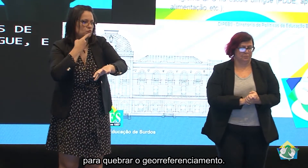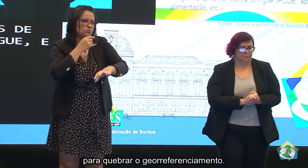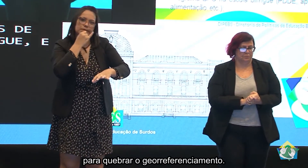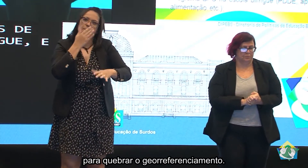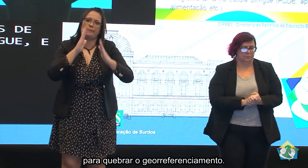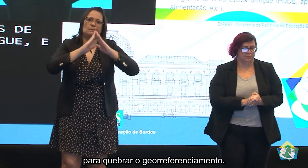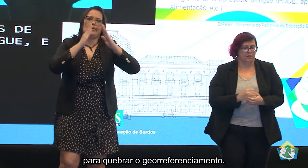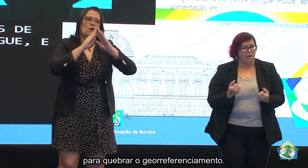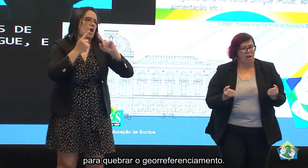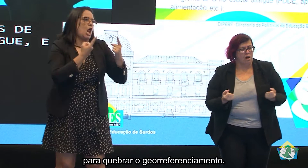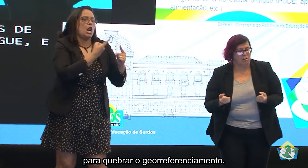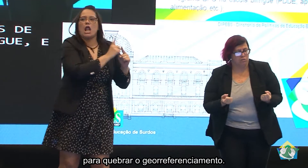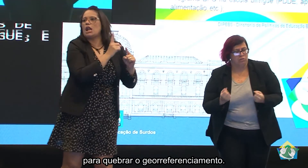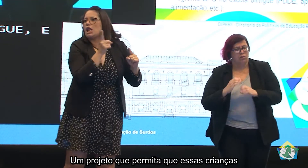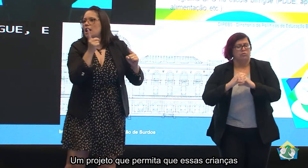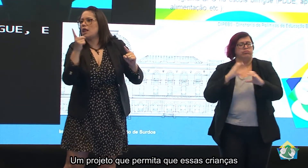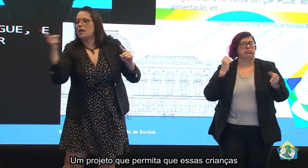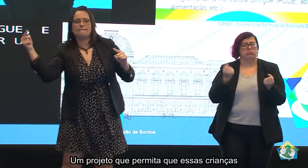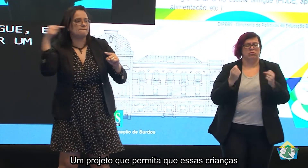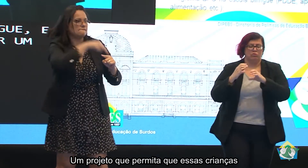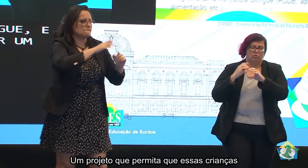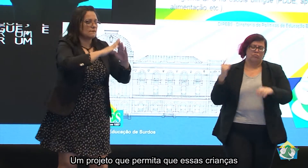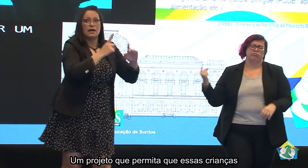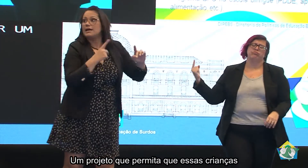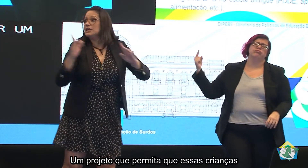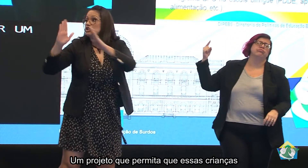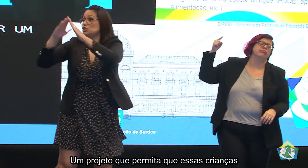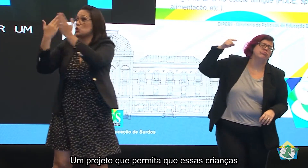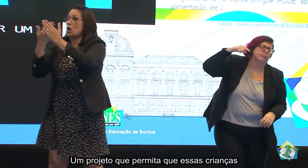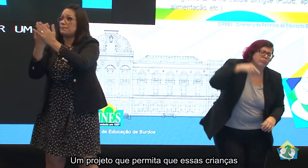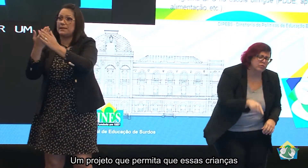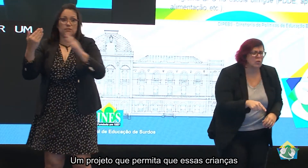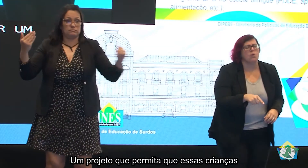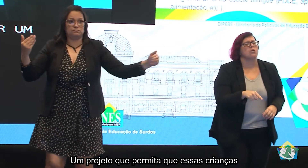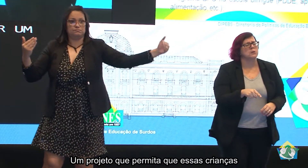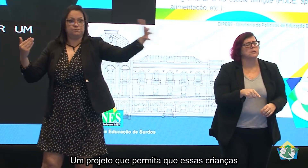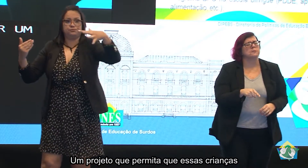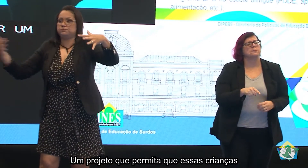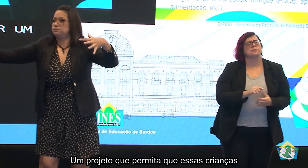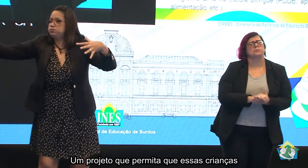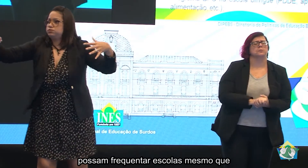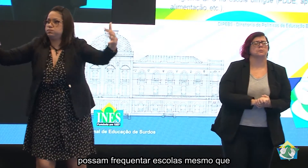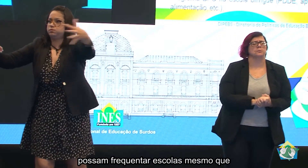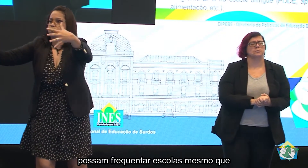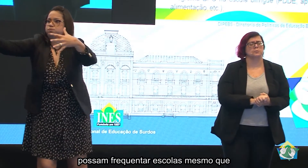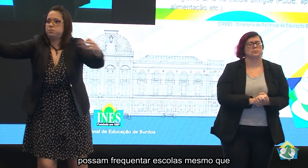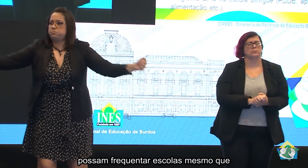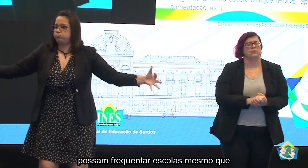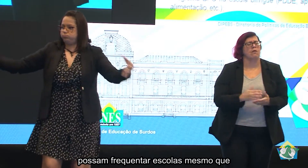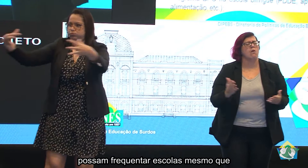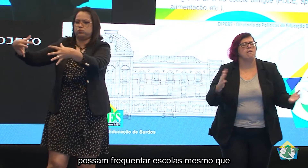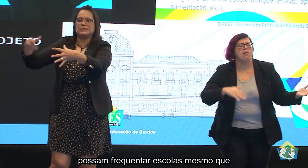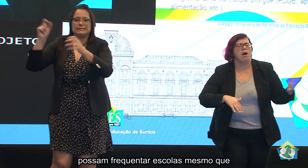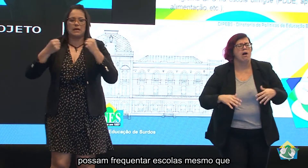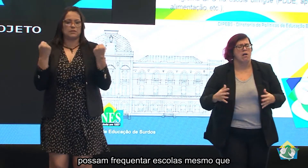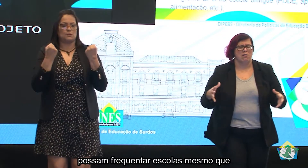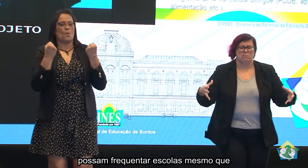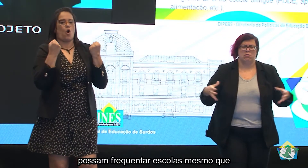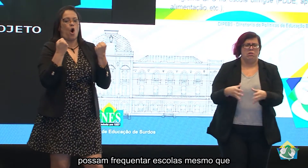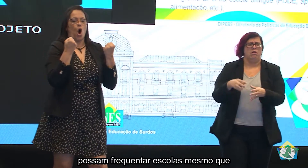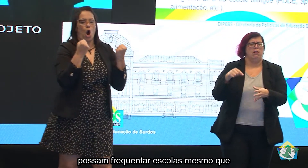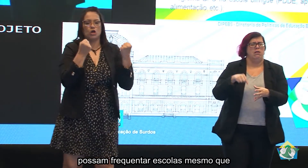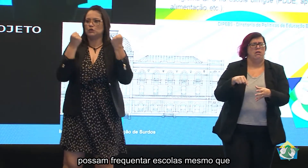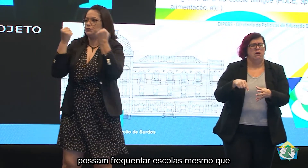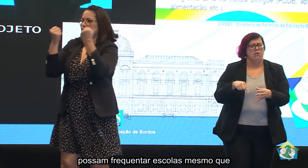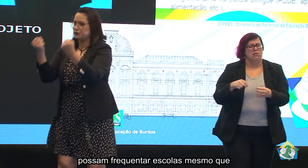para quebrar o georreferenciamento, um projeto que permita que essas crianças possam frequentar